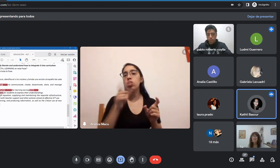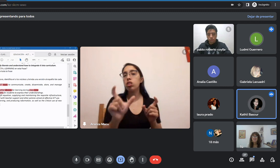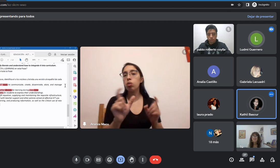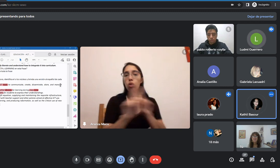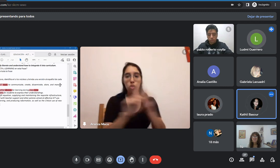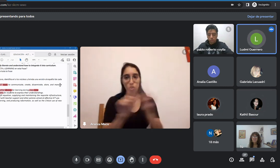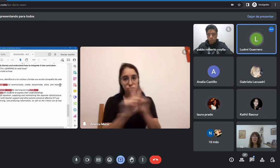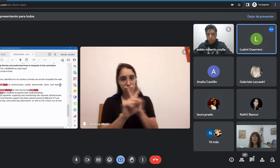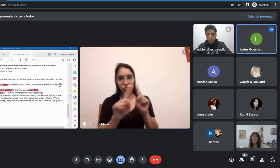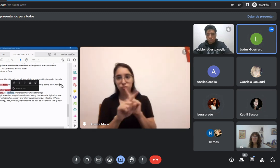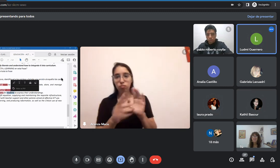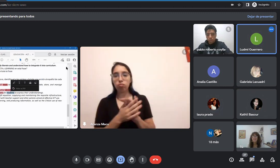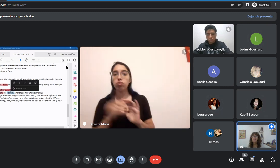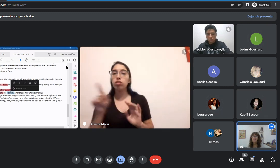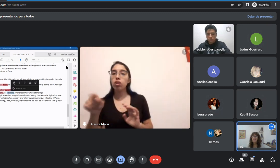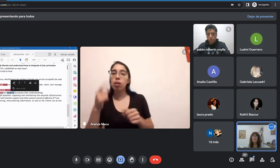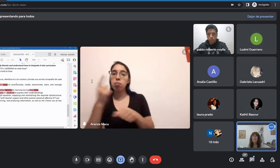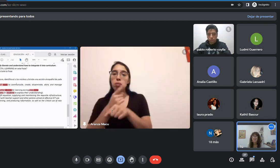Students. Bien.